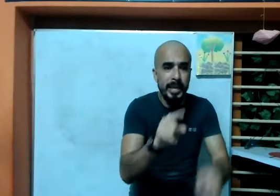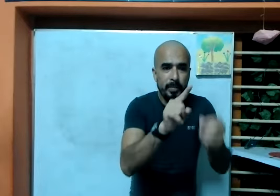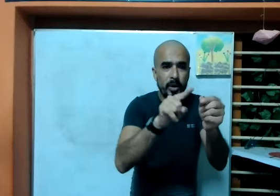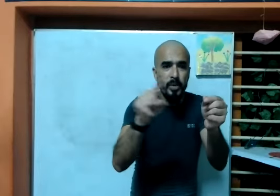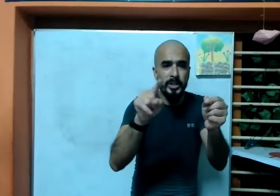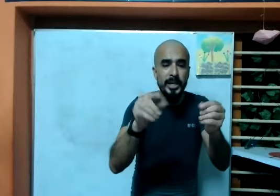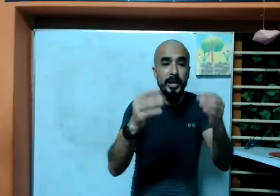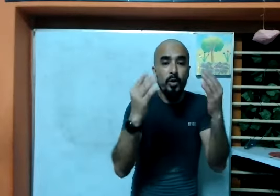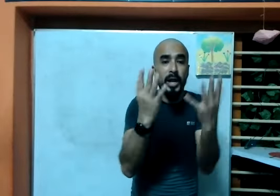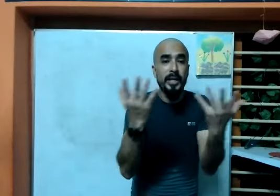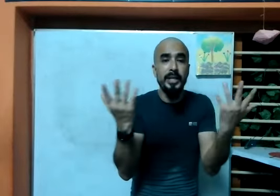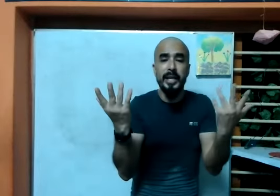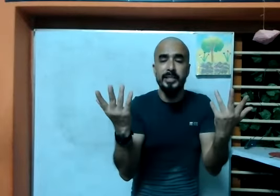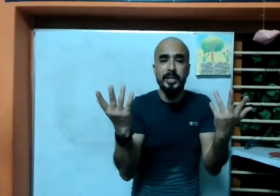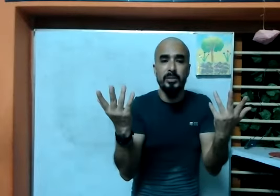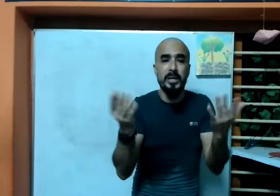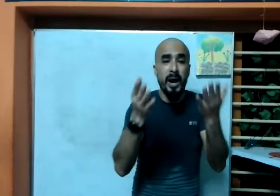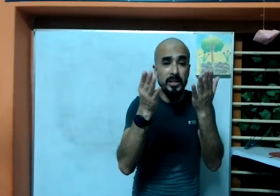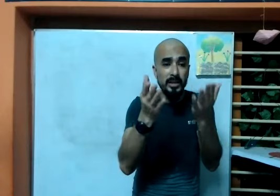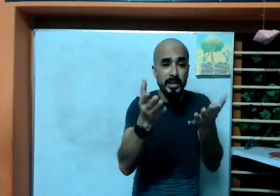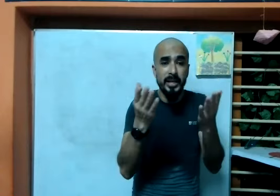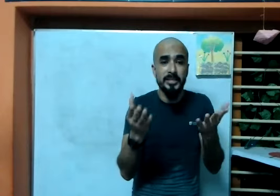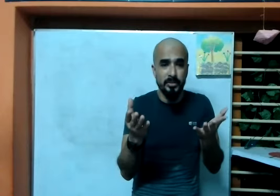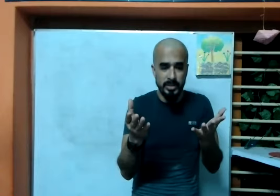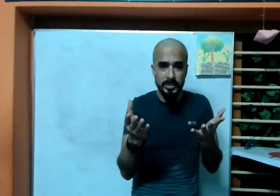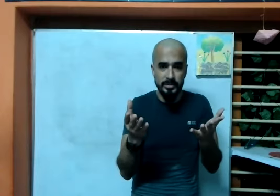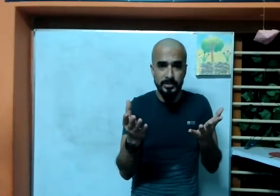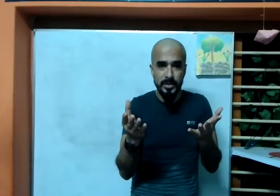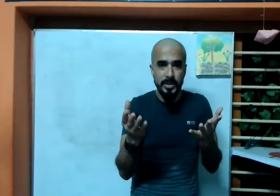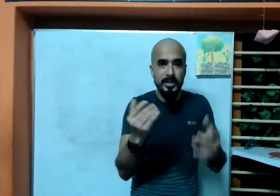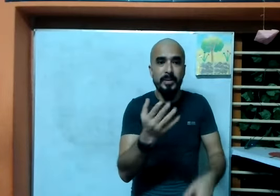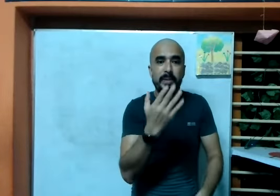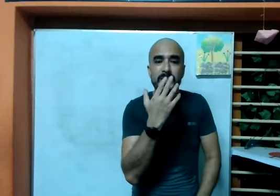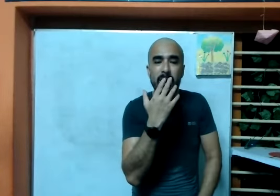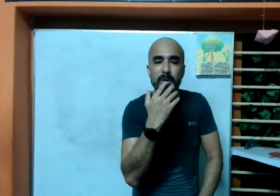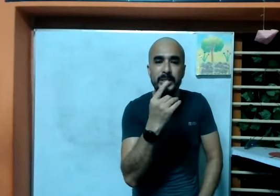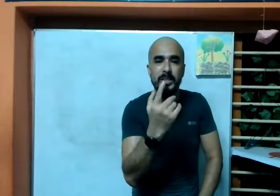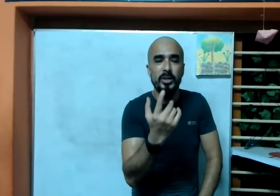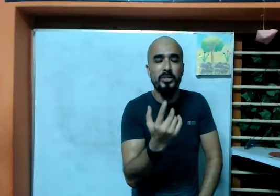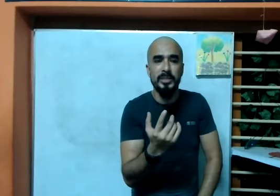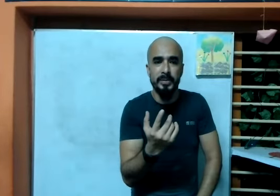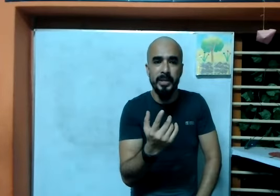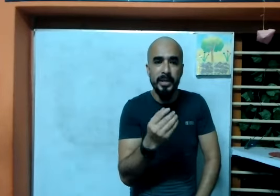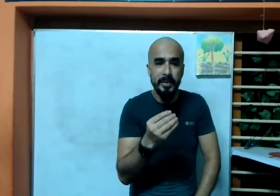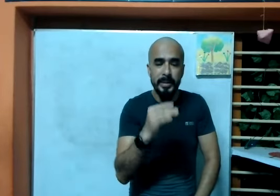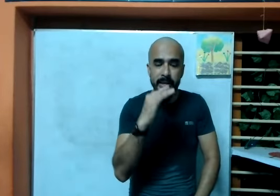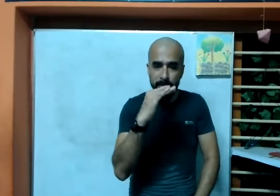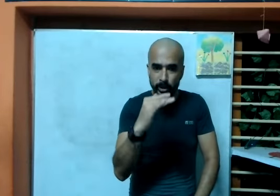এরপরে ওই বসে ওরা কি দেখে কাজটা করেছে ভাষা দেখে কাজটা করেছে তার মানে আপনি যা বলবেন সেটা সঠিক হয়ে যাবে কিভাবে বলতে